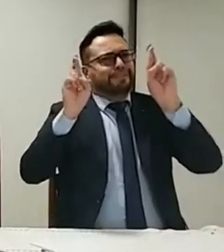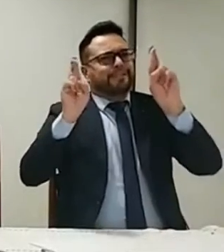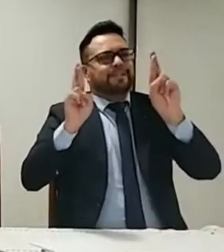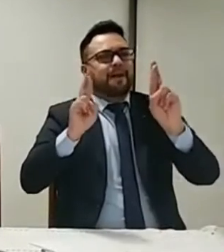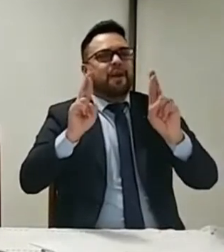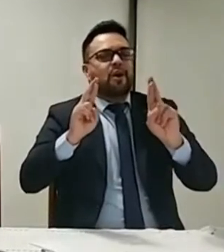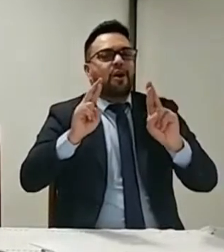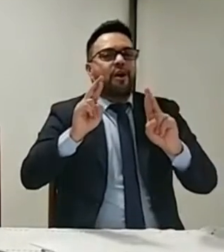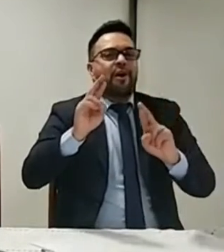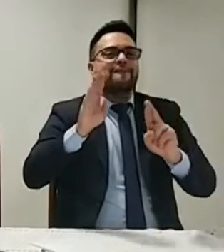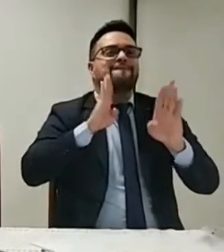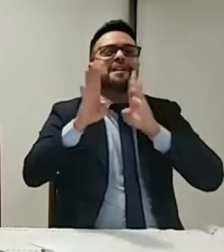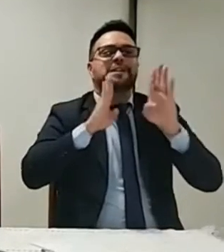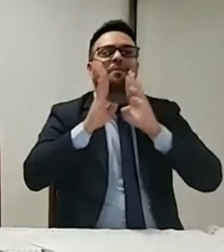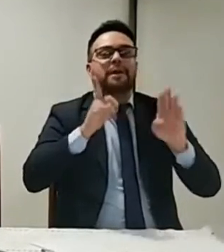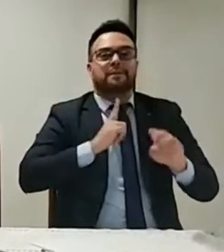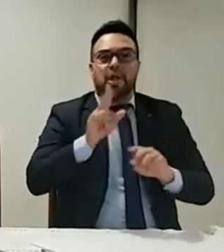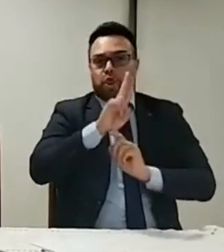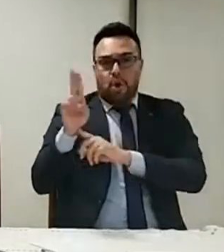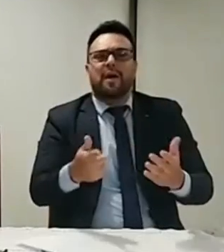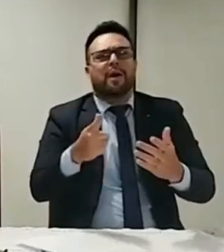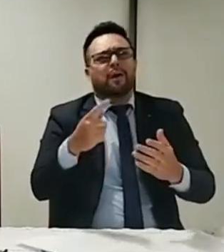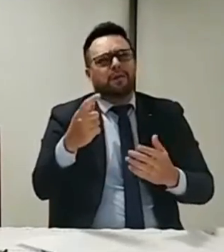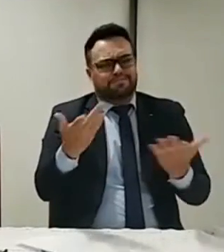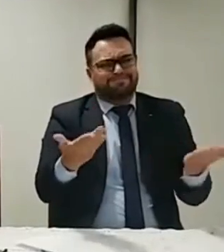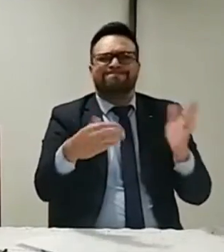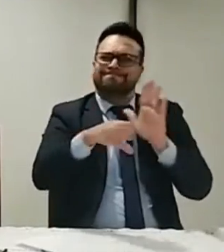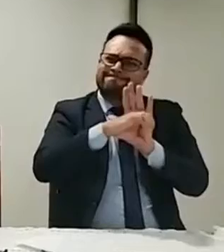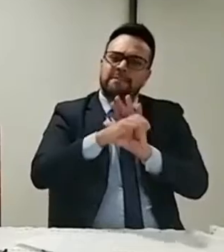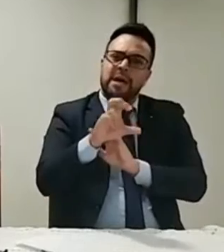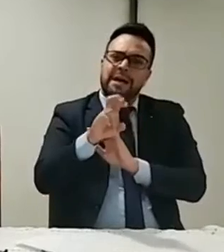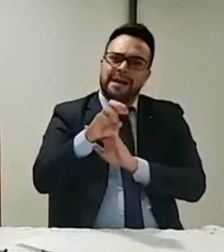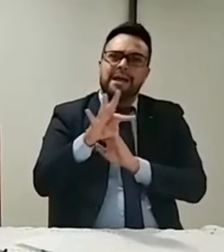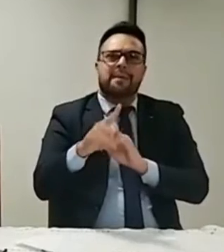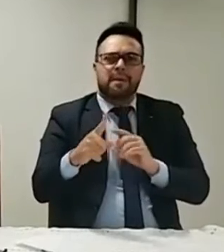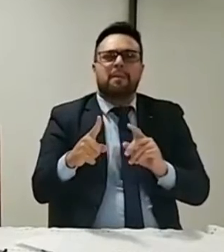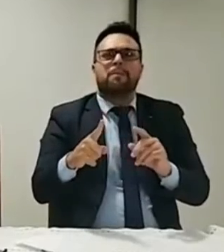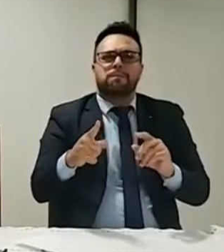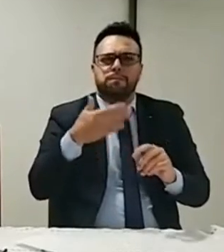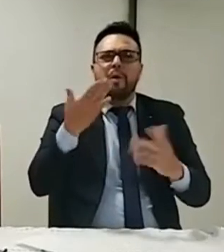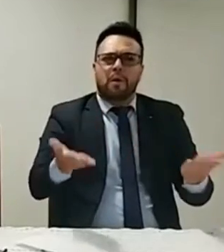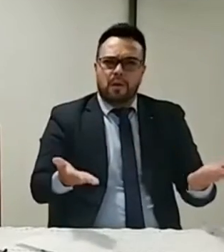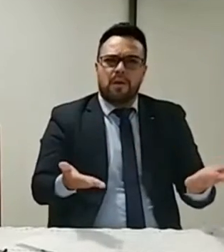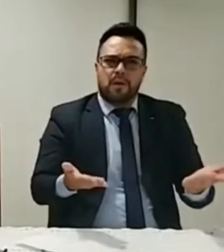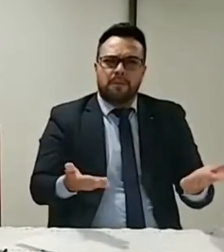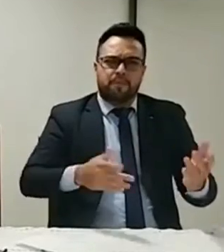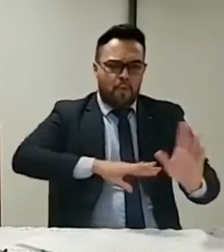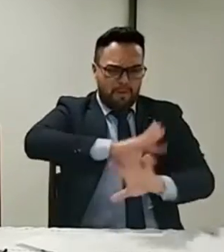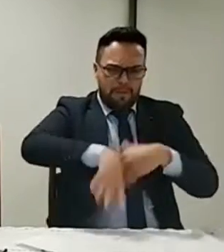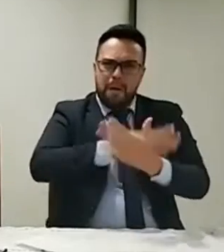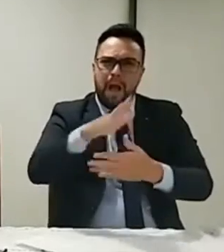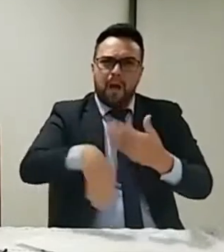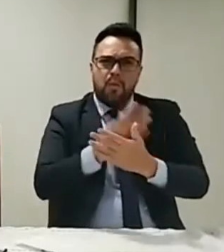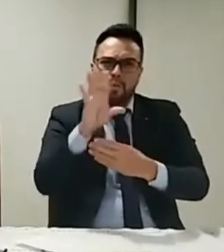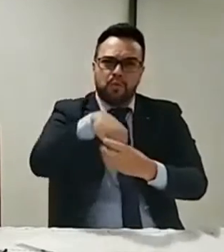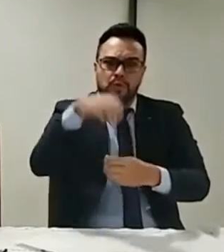minha live por estar falando isso aqui, porque é algo comprovado cientificamente. É uma patifaria o que faz o Brasil no tocante